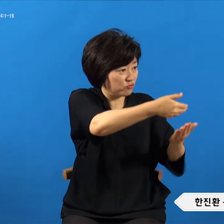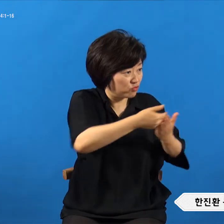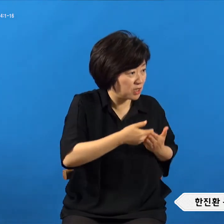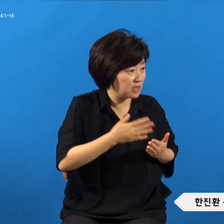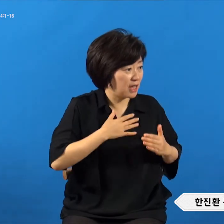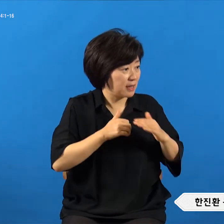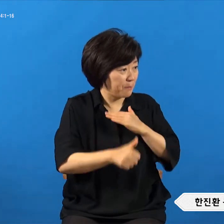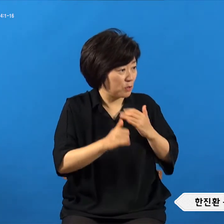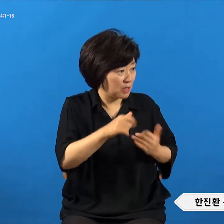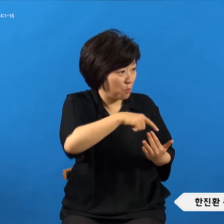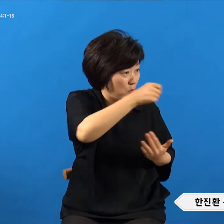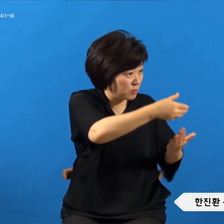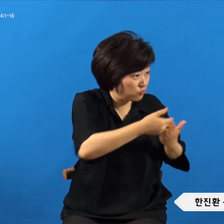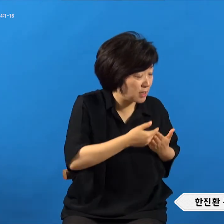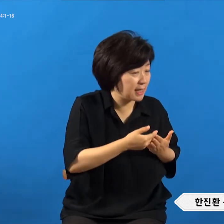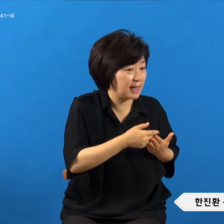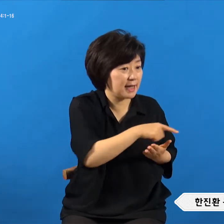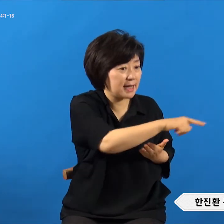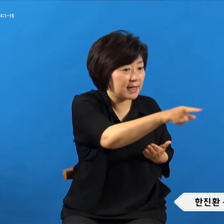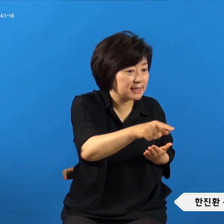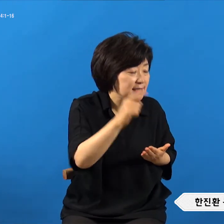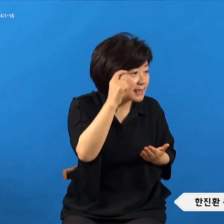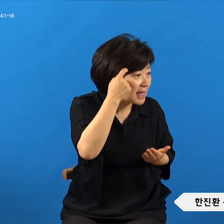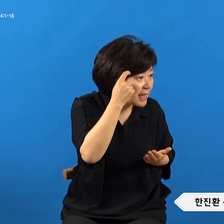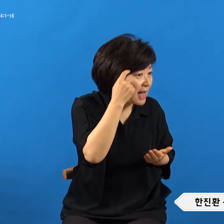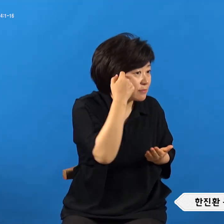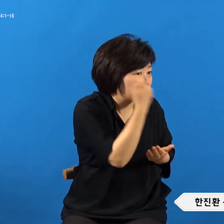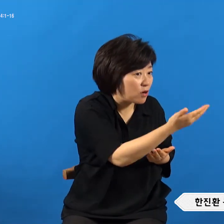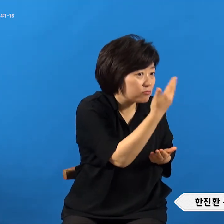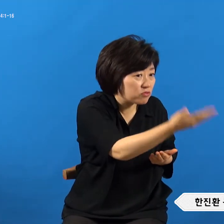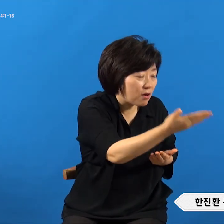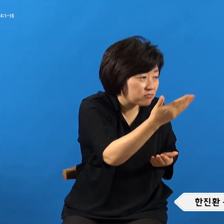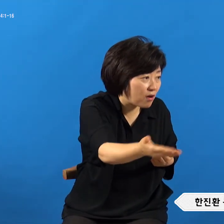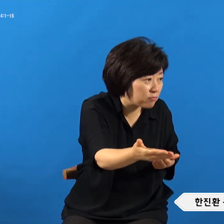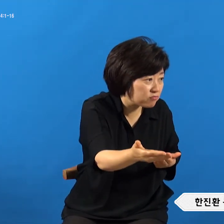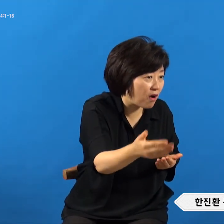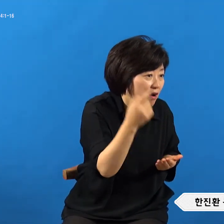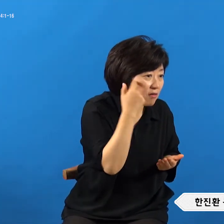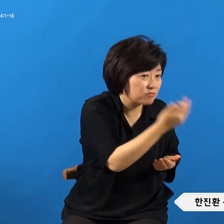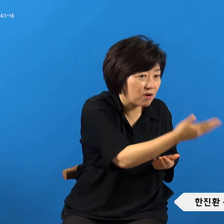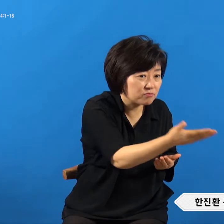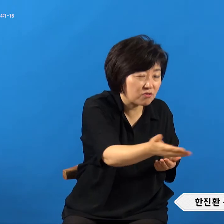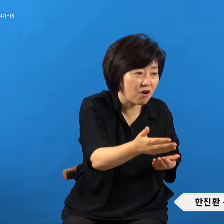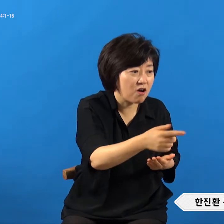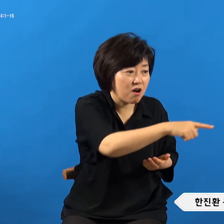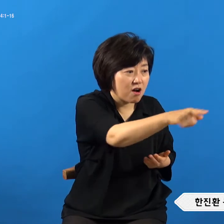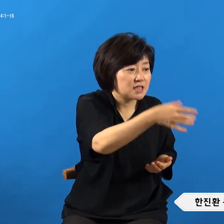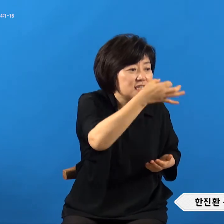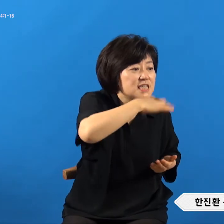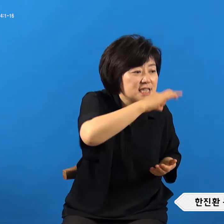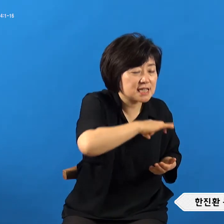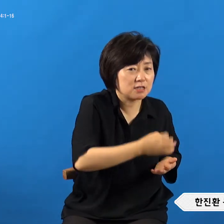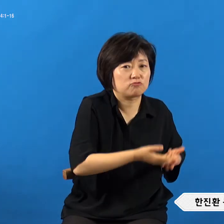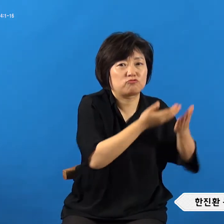대표자로 세워주었으니까, 그래서 나는 교인들의 의사를 대변해 줘야 된다, 교인들의